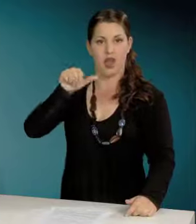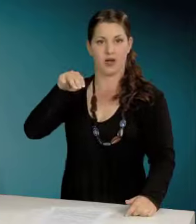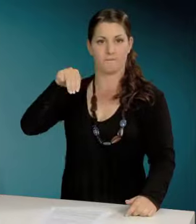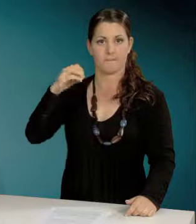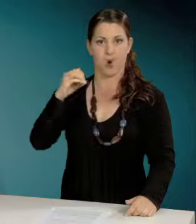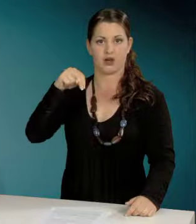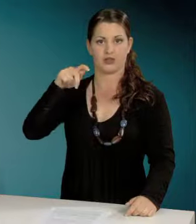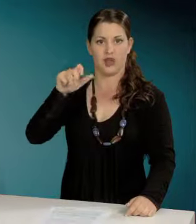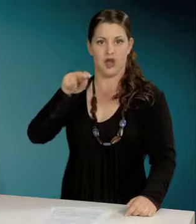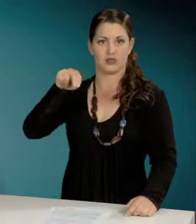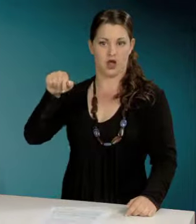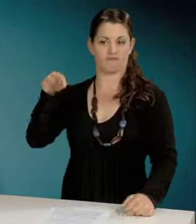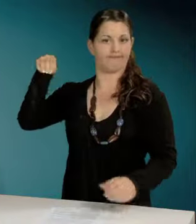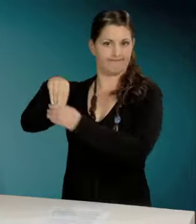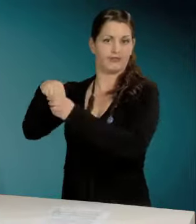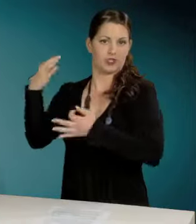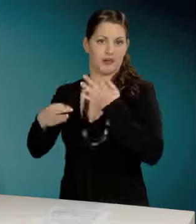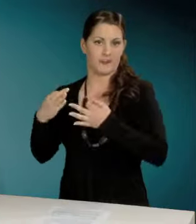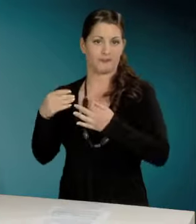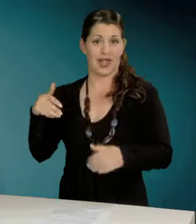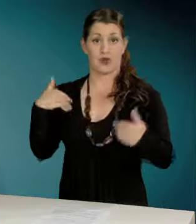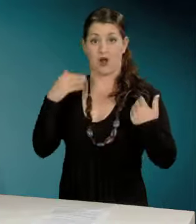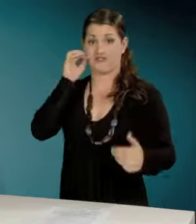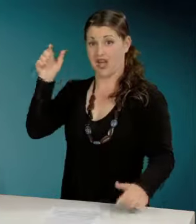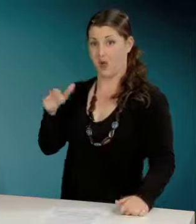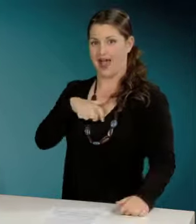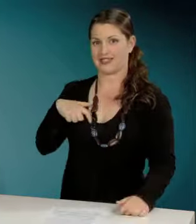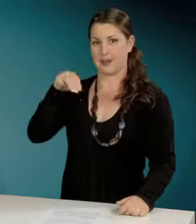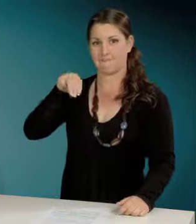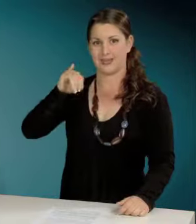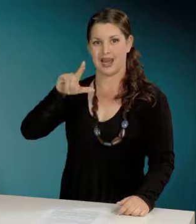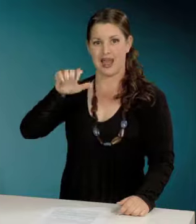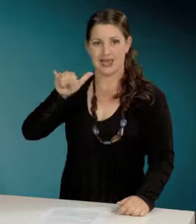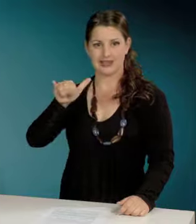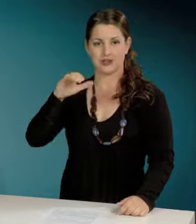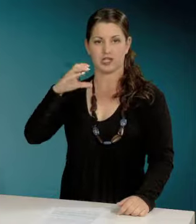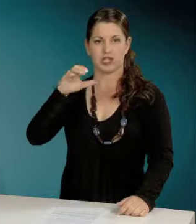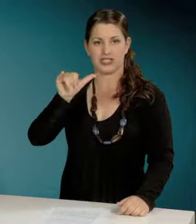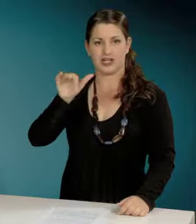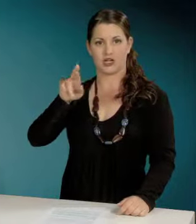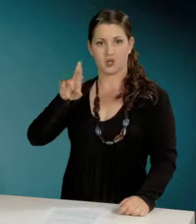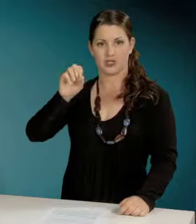mitspielt die frau heißt miley cyrus möchte die gebärdensprache lernen